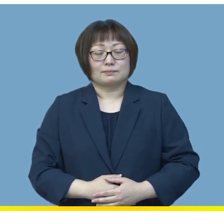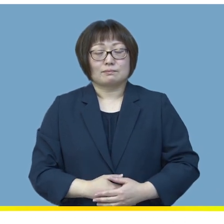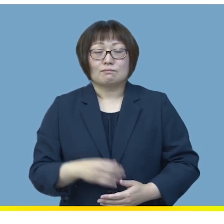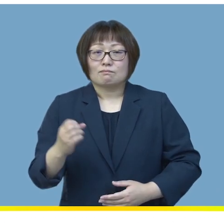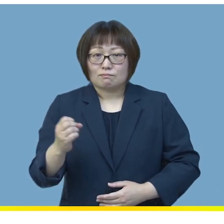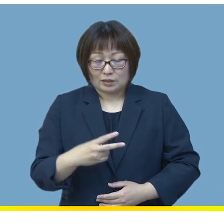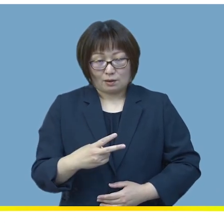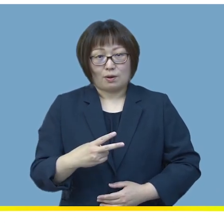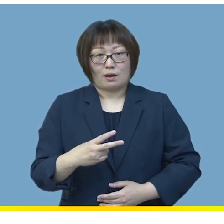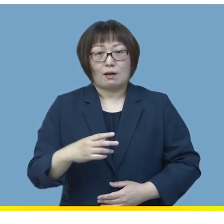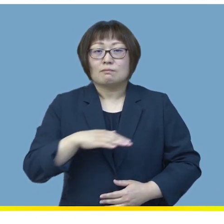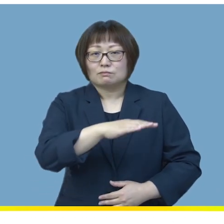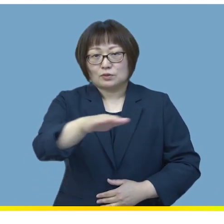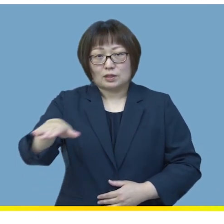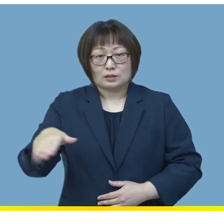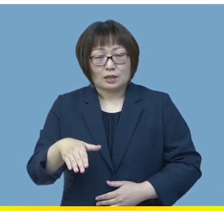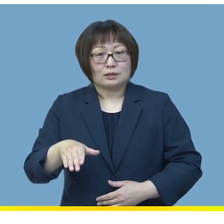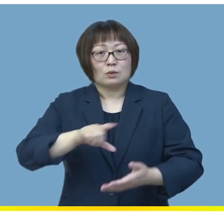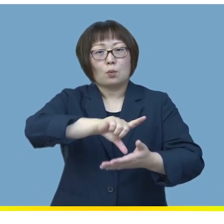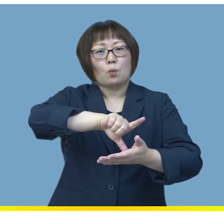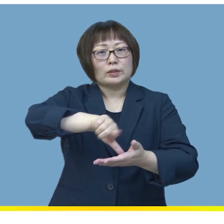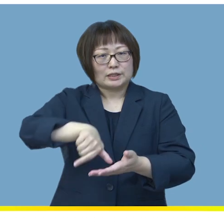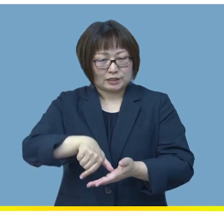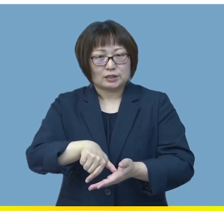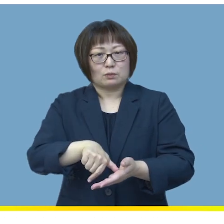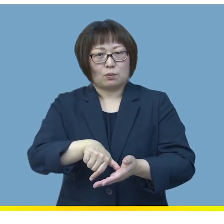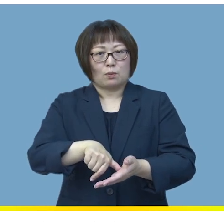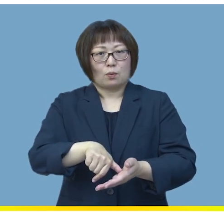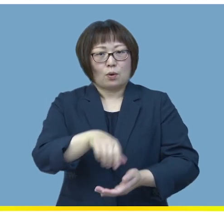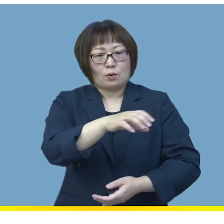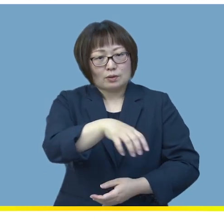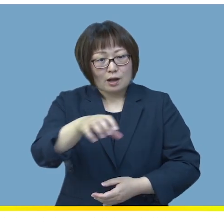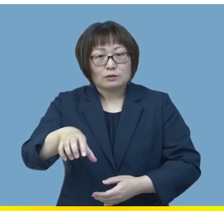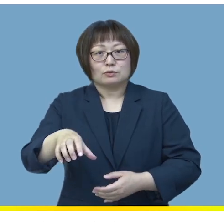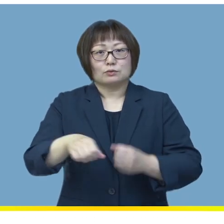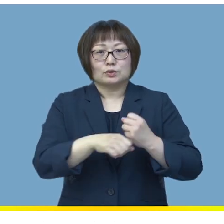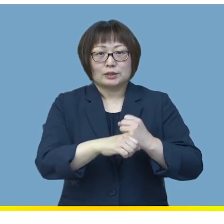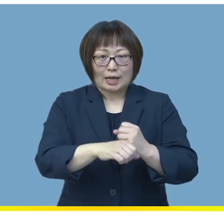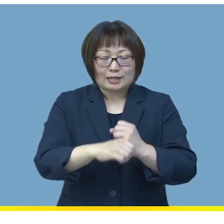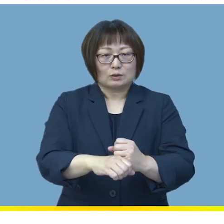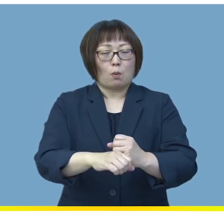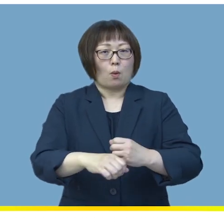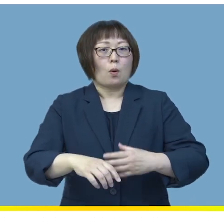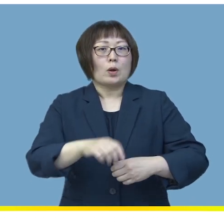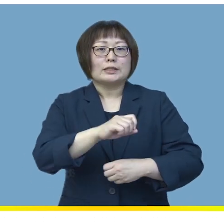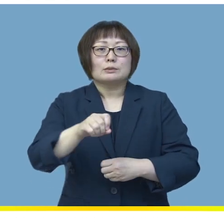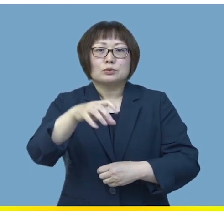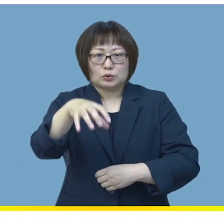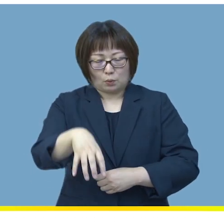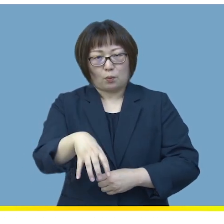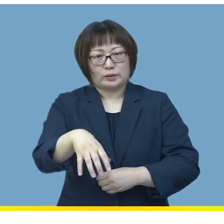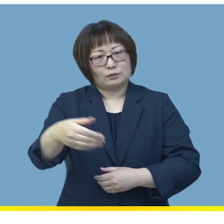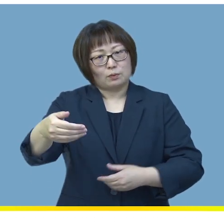またはお住まいの地域のか区清掃事務所までどうぞ